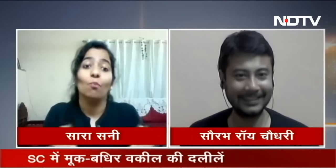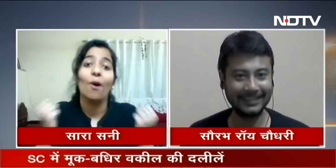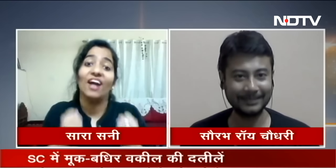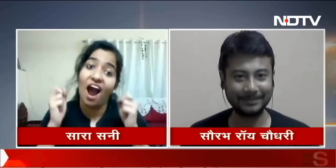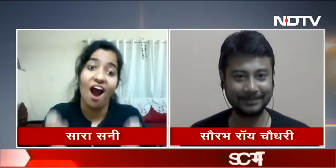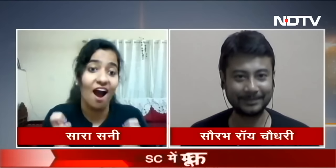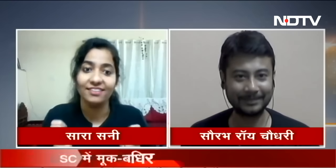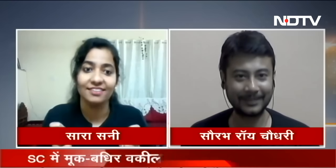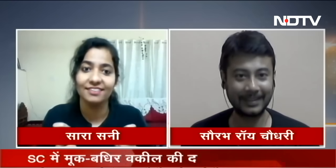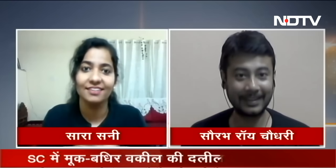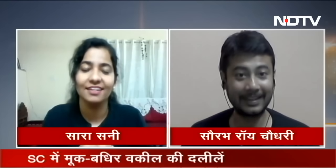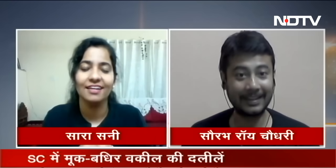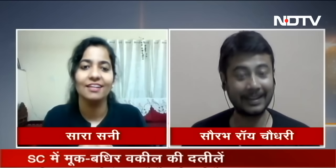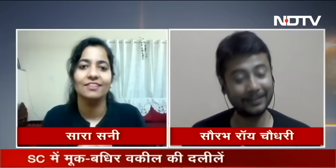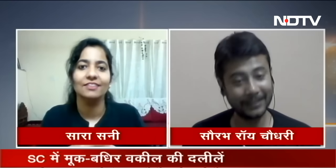आसान नहीं है,